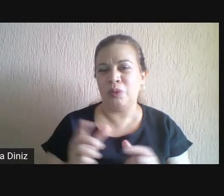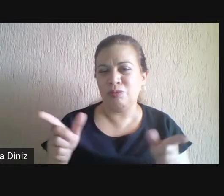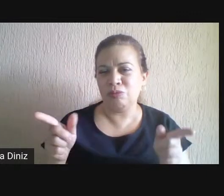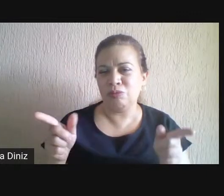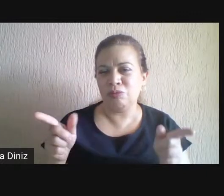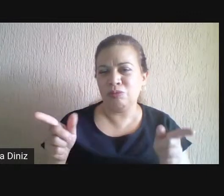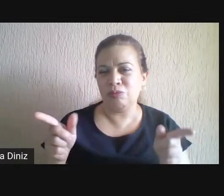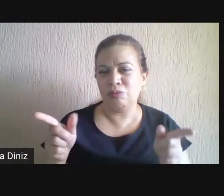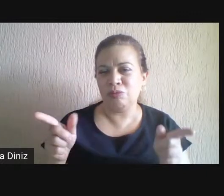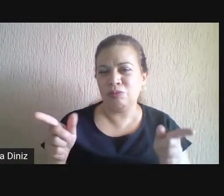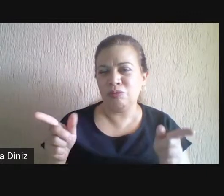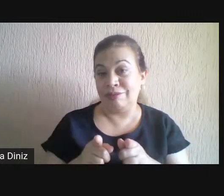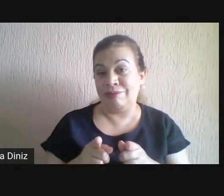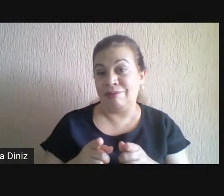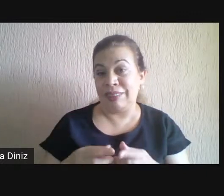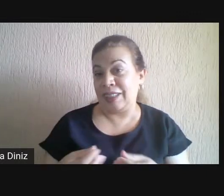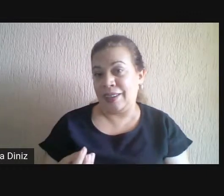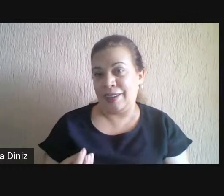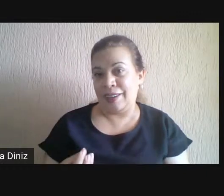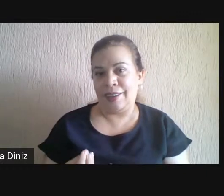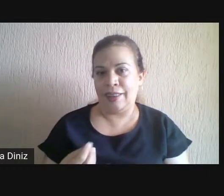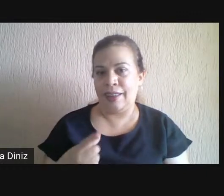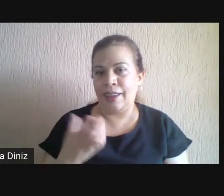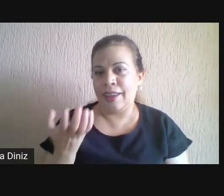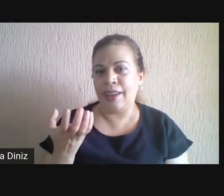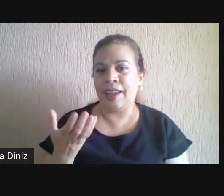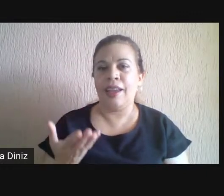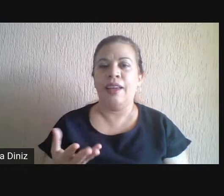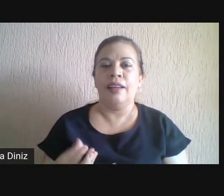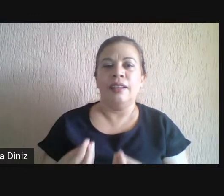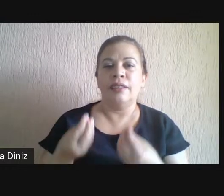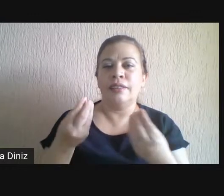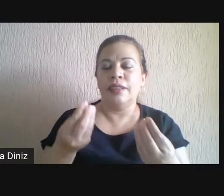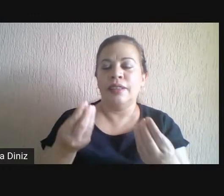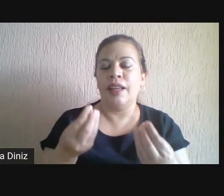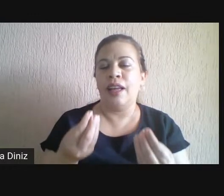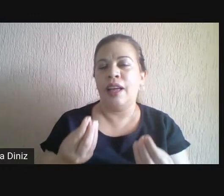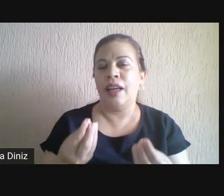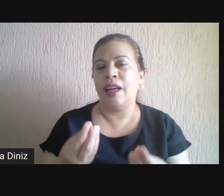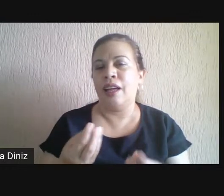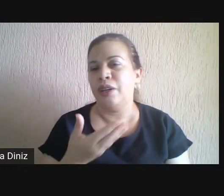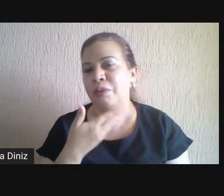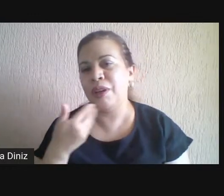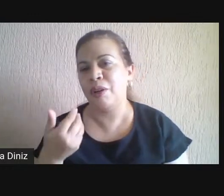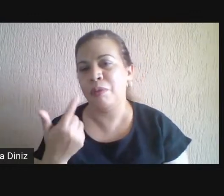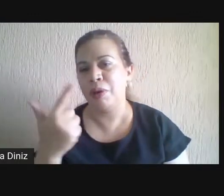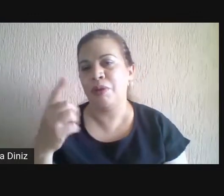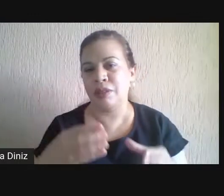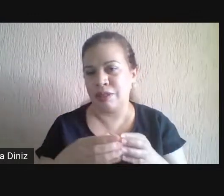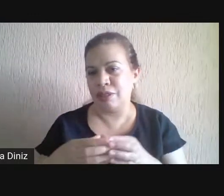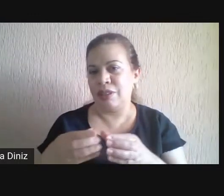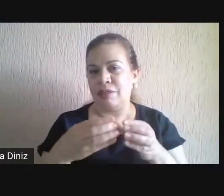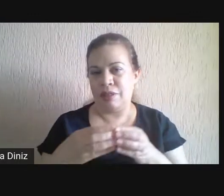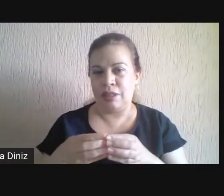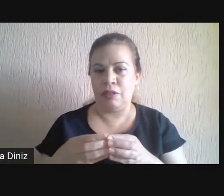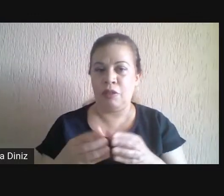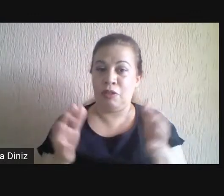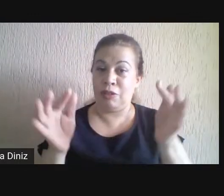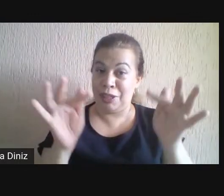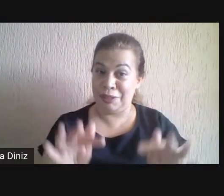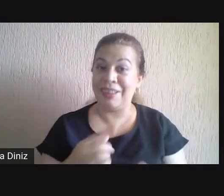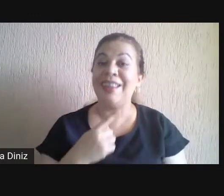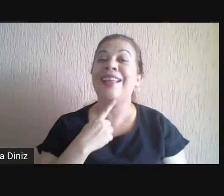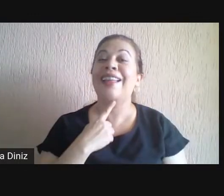seus privilégios de classe. Mas eu vou encerrando essa minha participação inicial por aqui, até porque a minha garganta já está